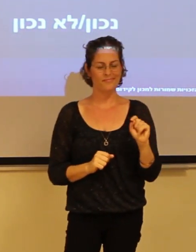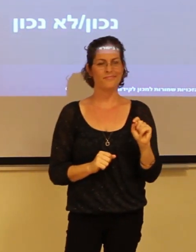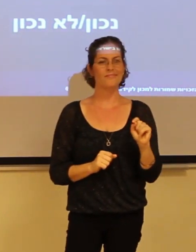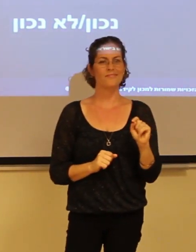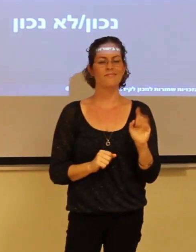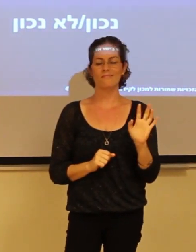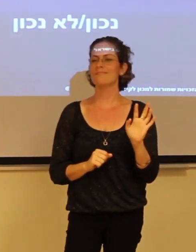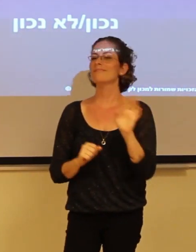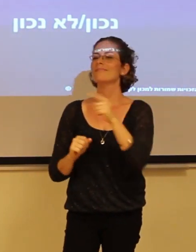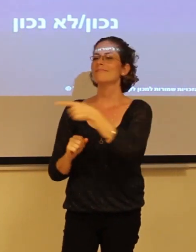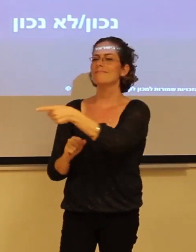שנאמר.